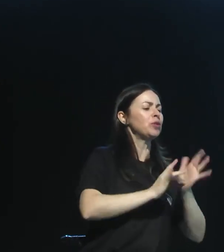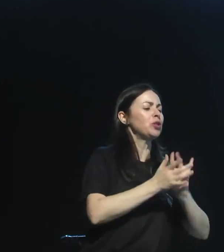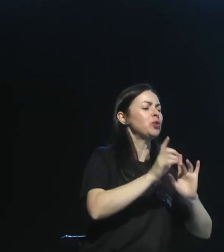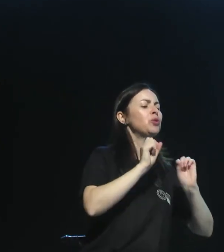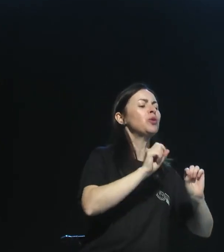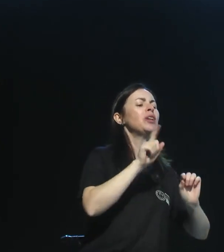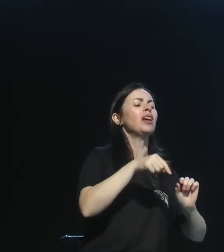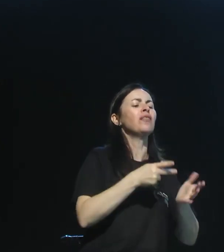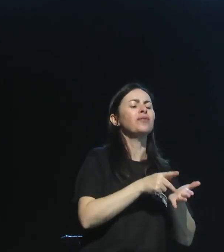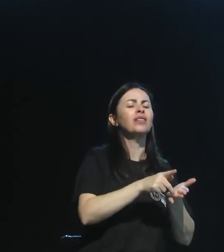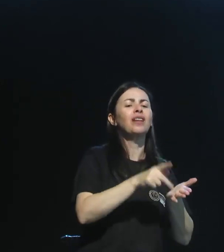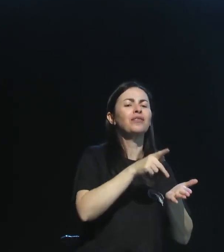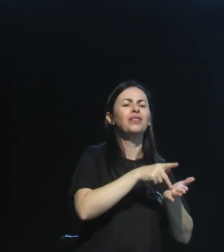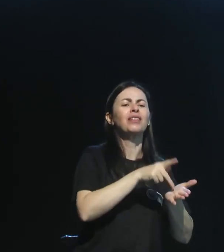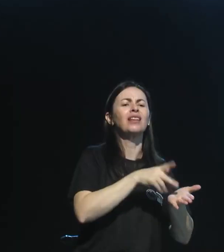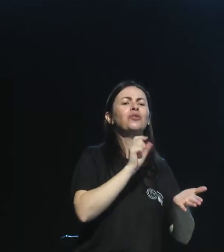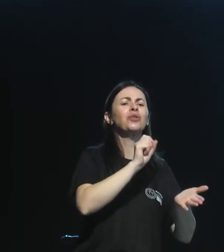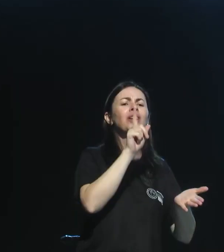E a Bíblia diz